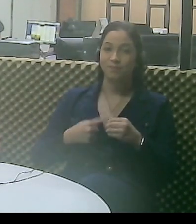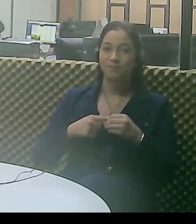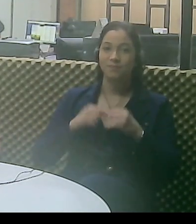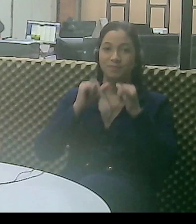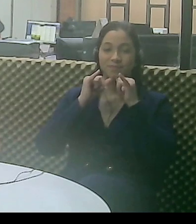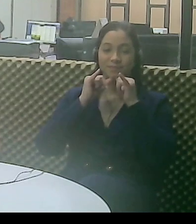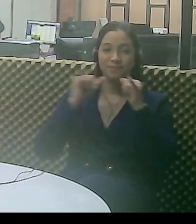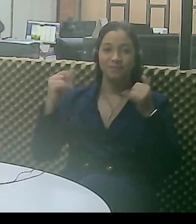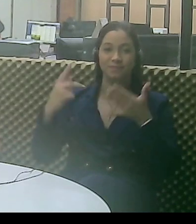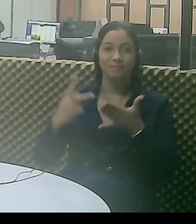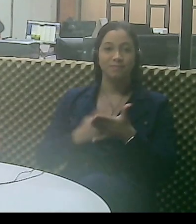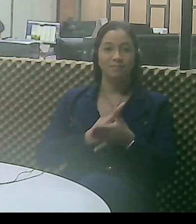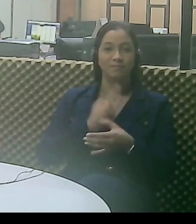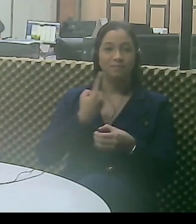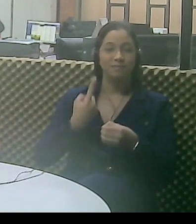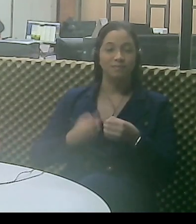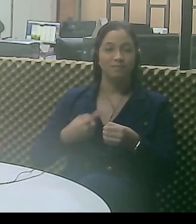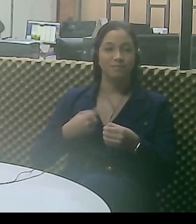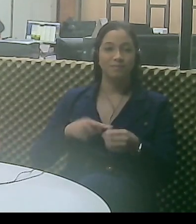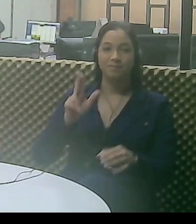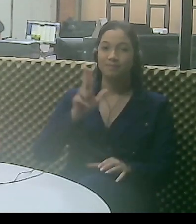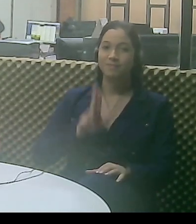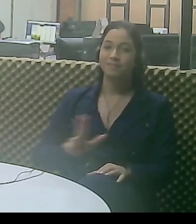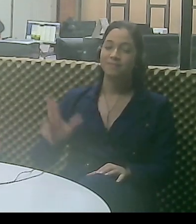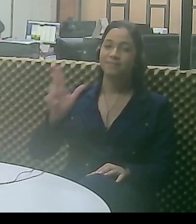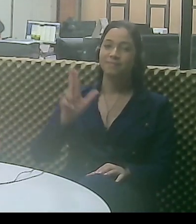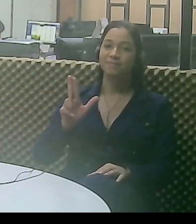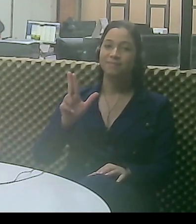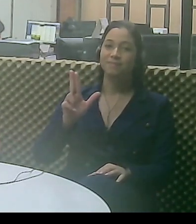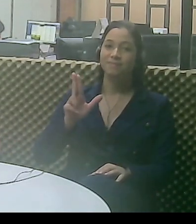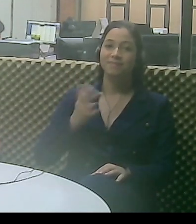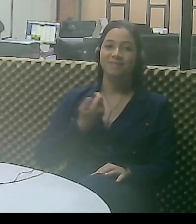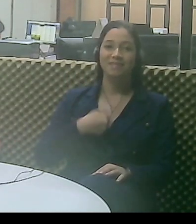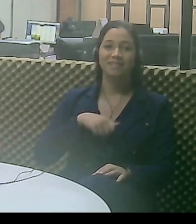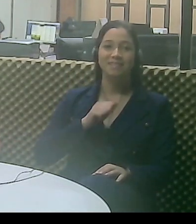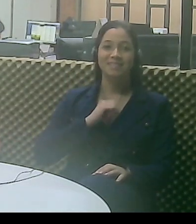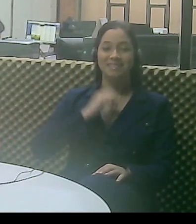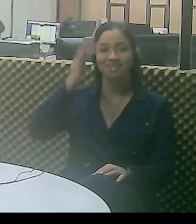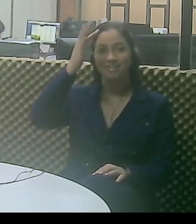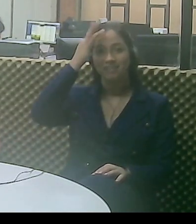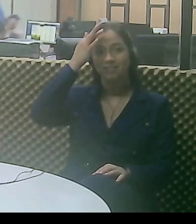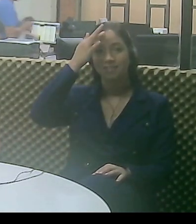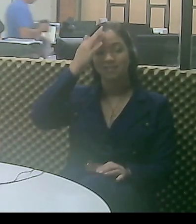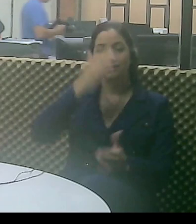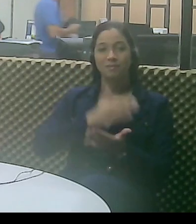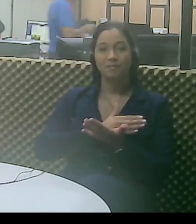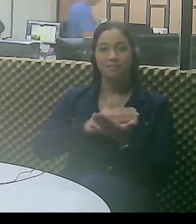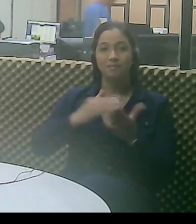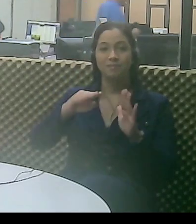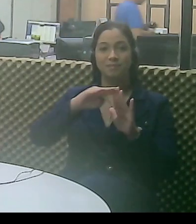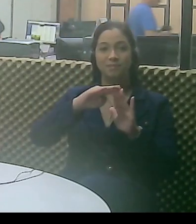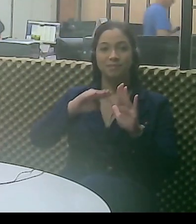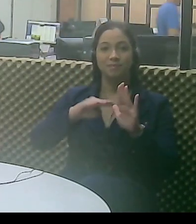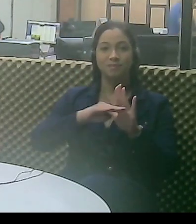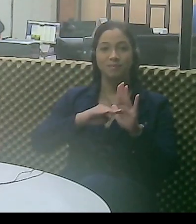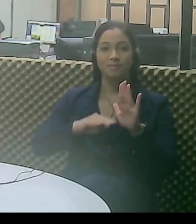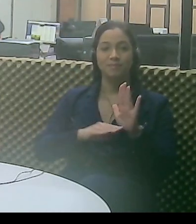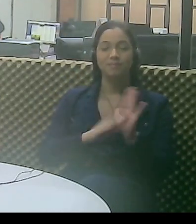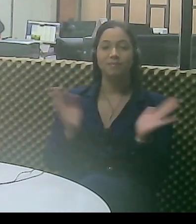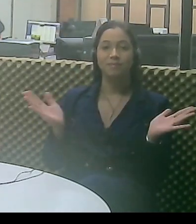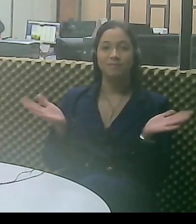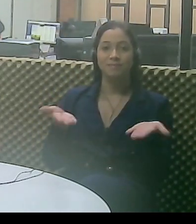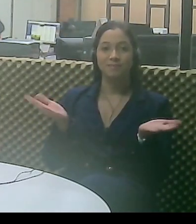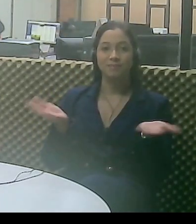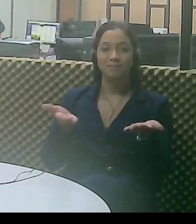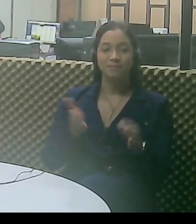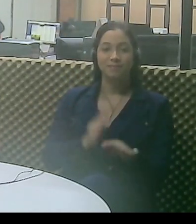com um boletim de notícias sobre o que de fato acontece em Uberlândia. Eu sou Fernando Natalio e começamos com os destaques